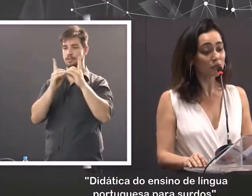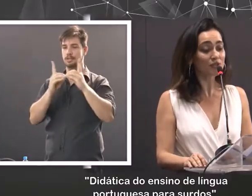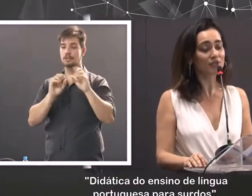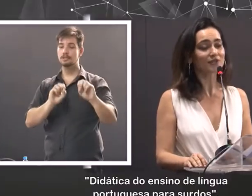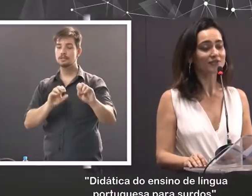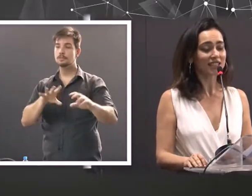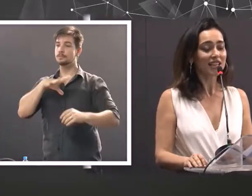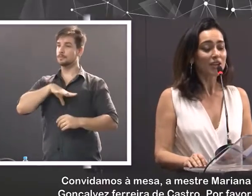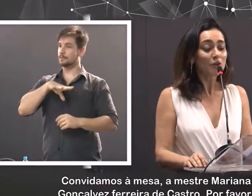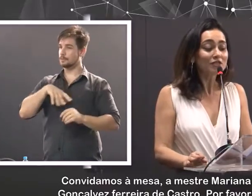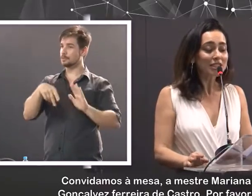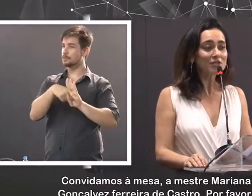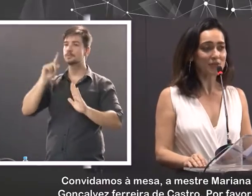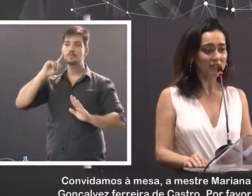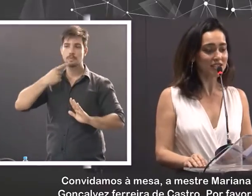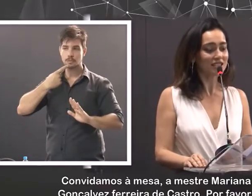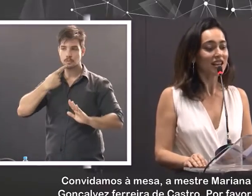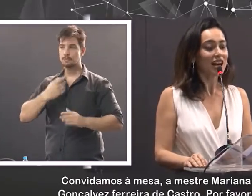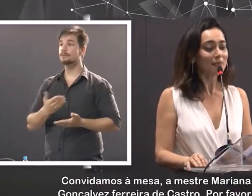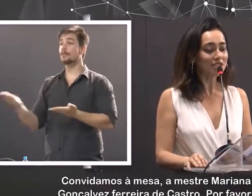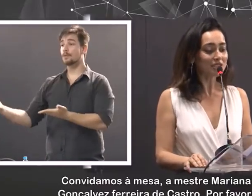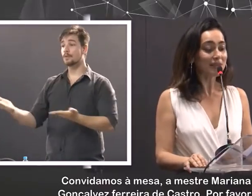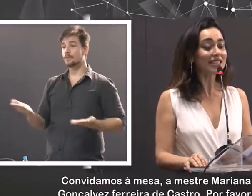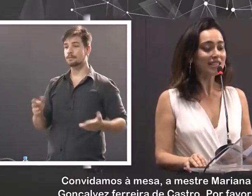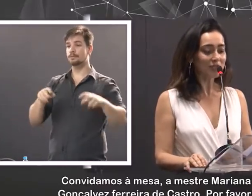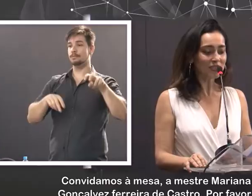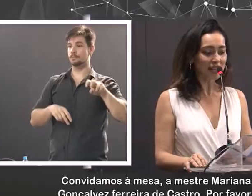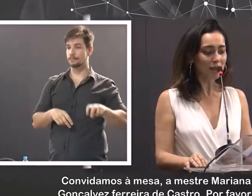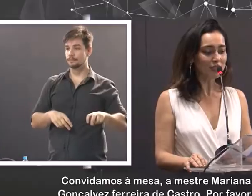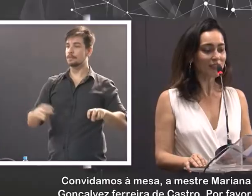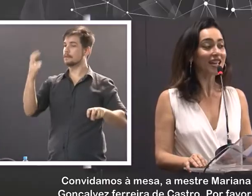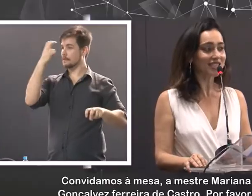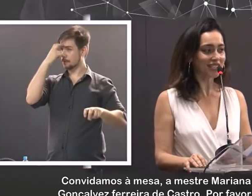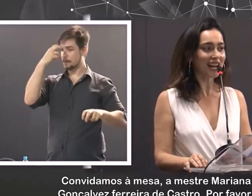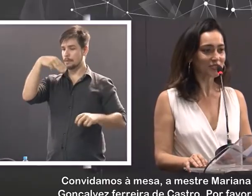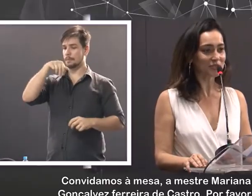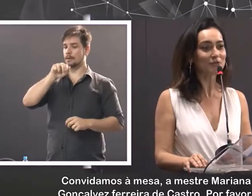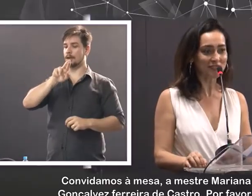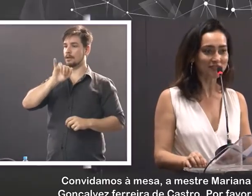Surdos. Convidamos à mesa a mestre Mariana Gonçalves Ferreira de Castro. Por favor.